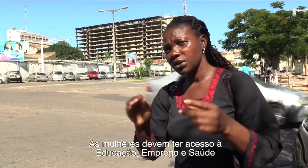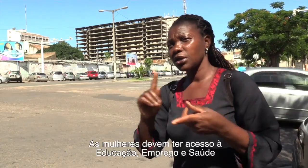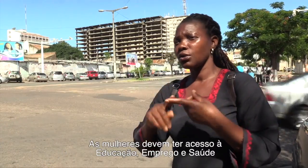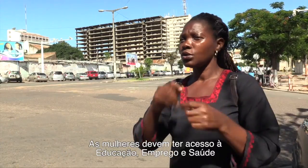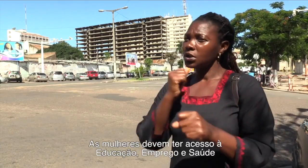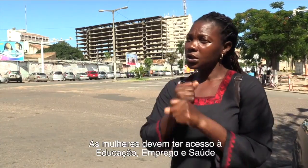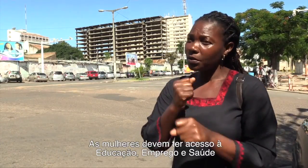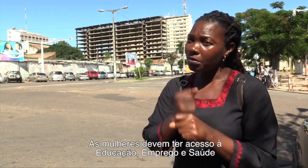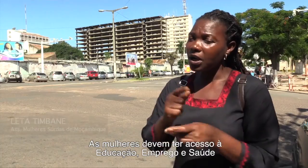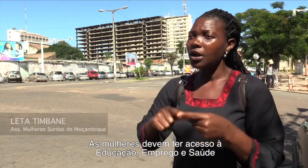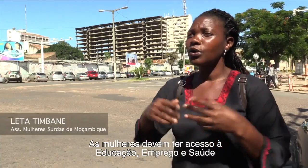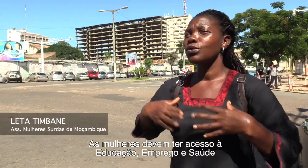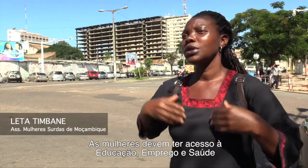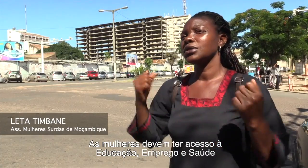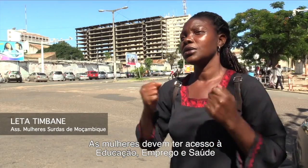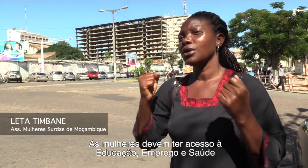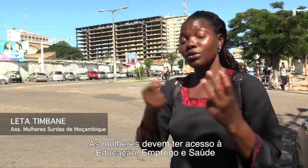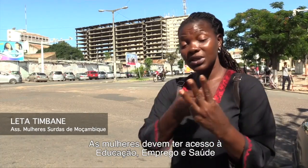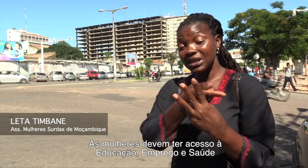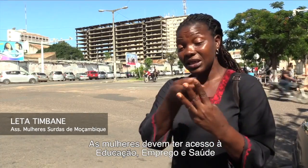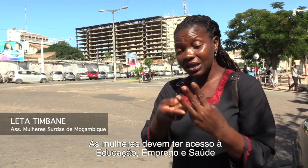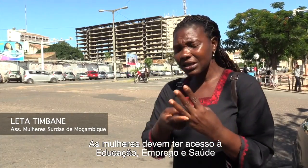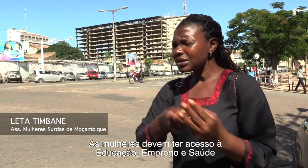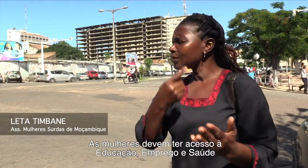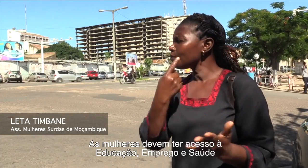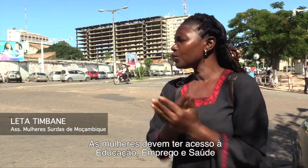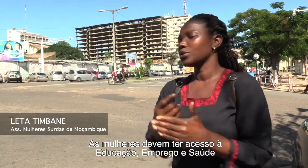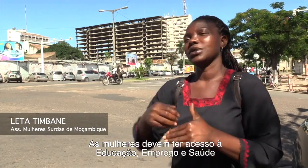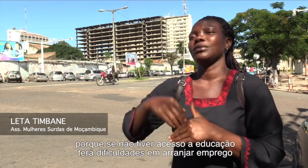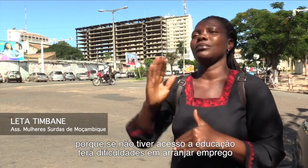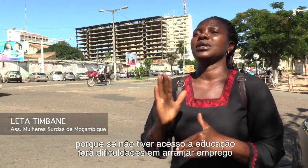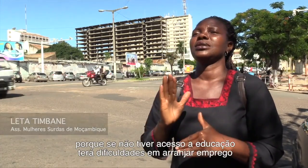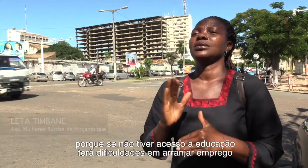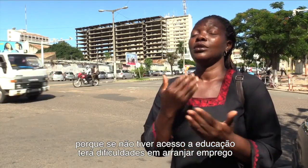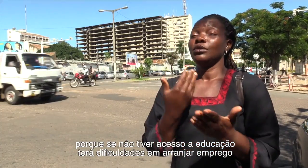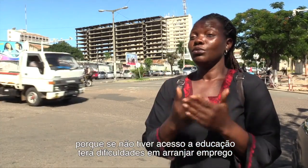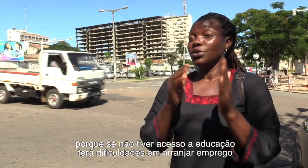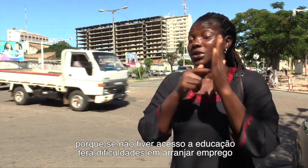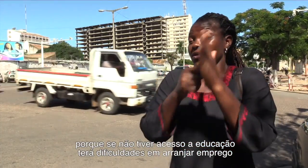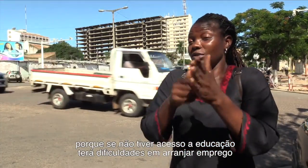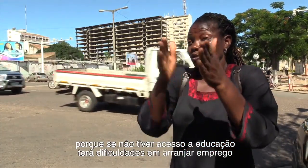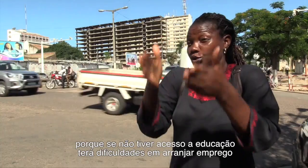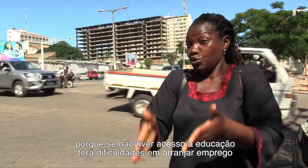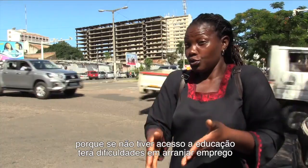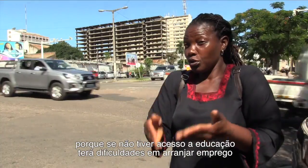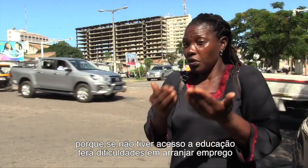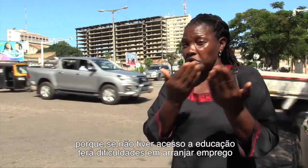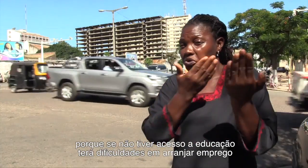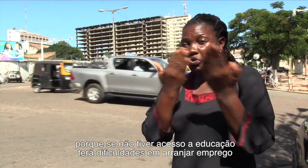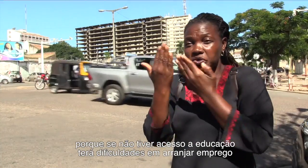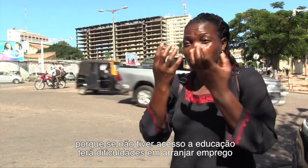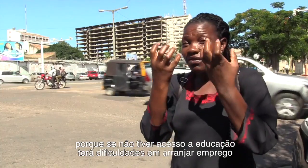As mulheres devem ter acesso à educação, emprego e saúde, porque se não tiver acesso à